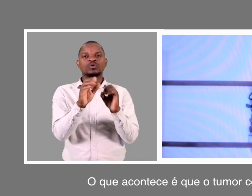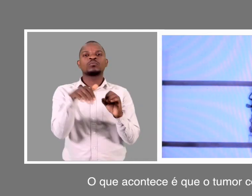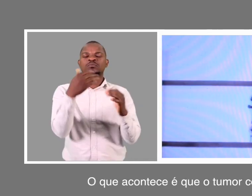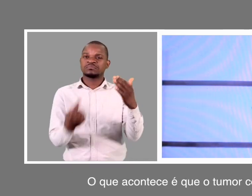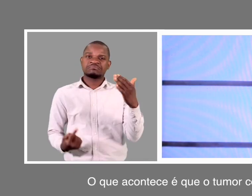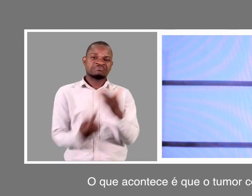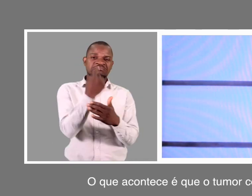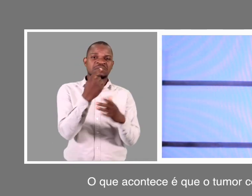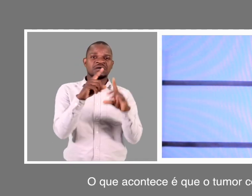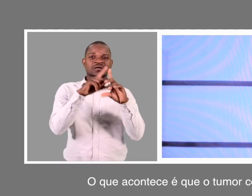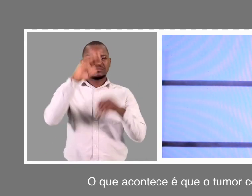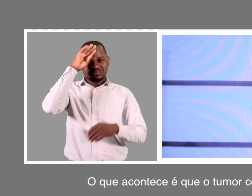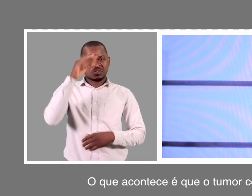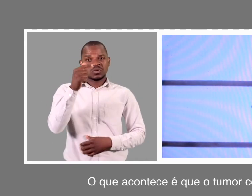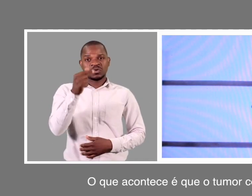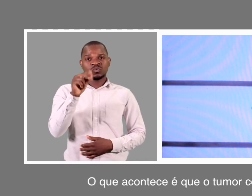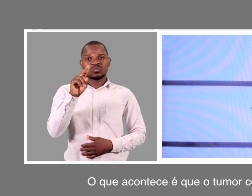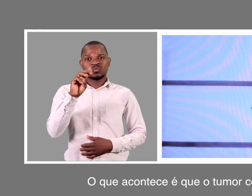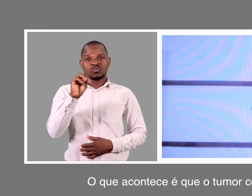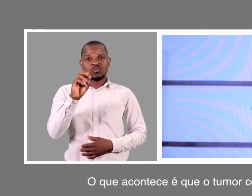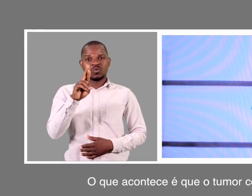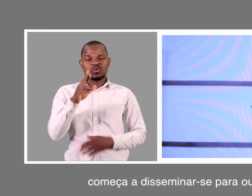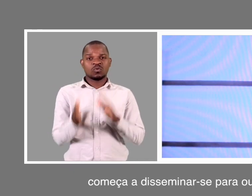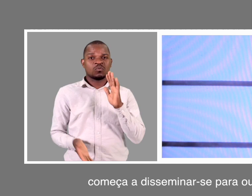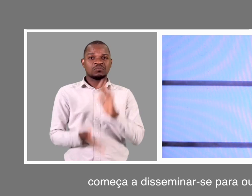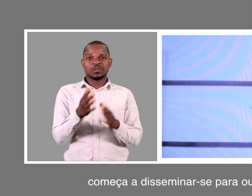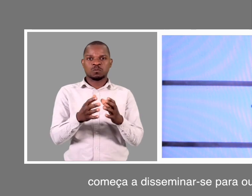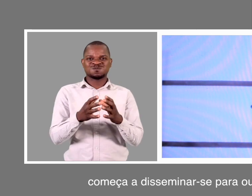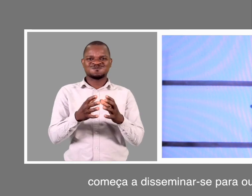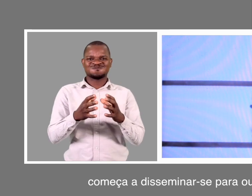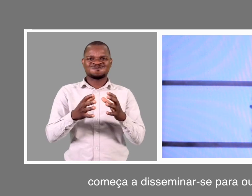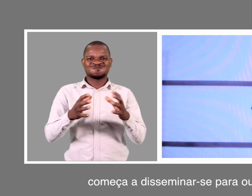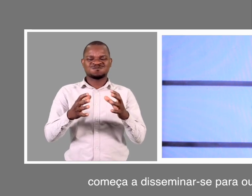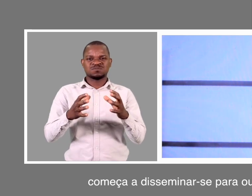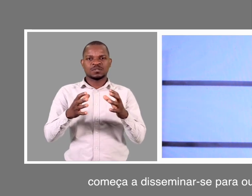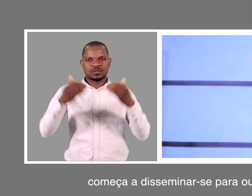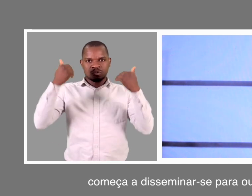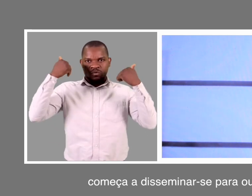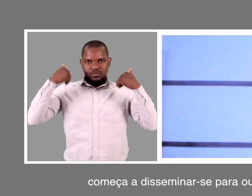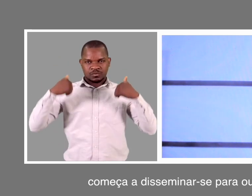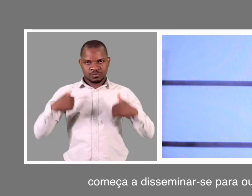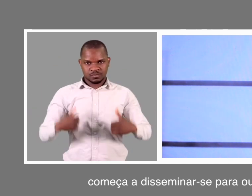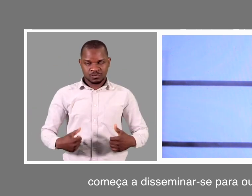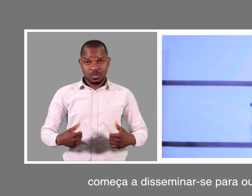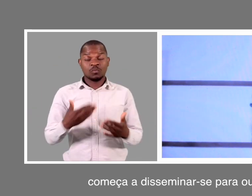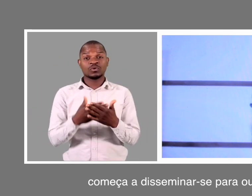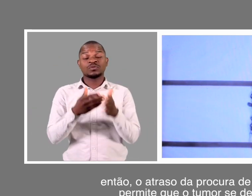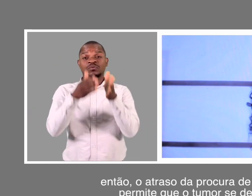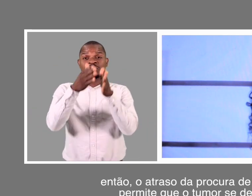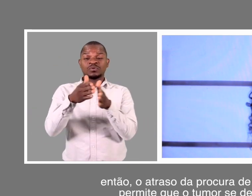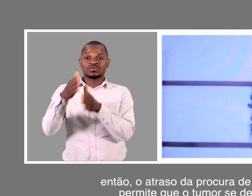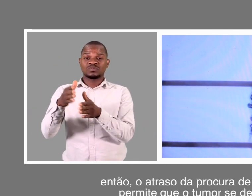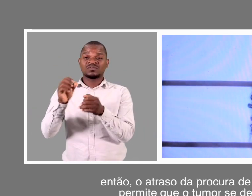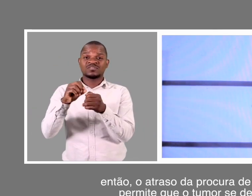O que acontece é que o tumor evolui e começa a metastizar, começa a disseminar-se para outras zonas de corpo.